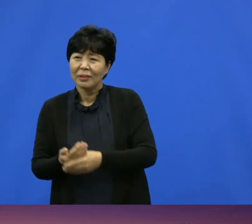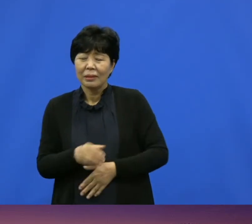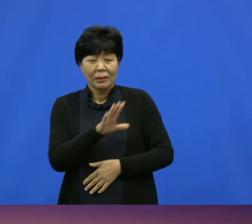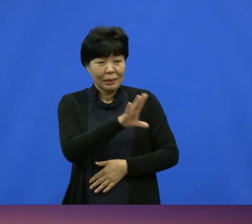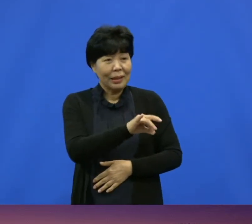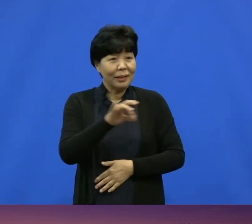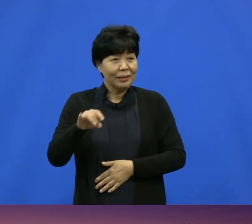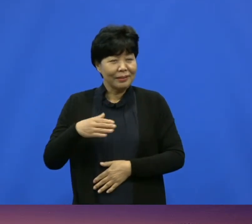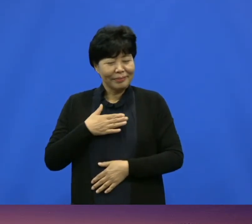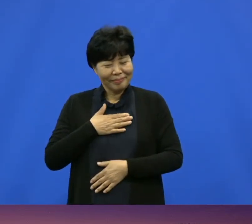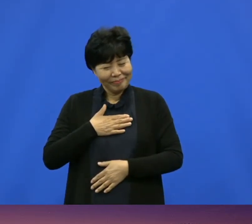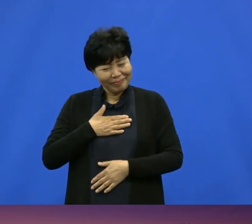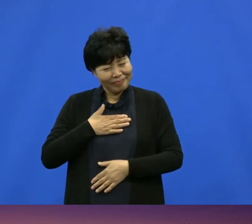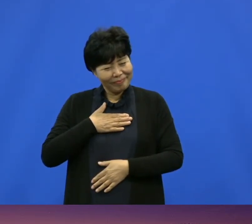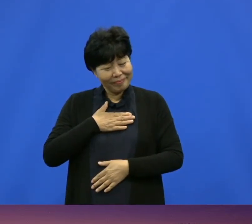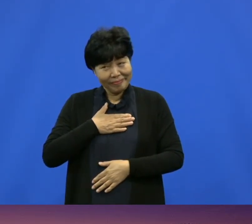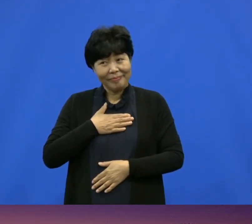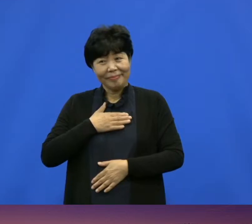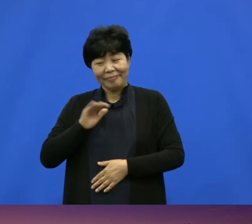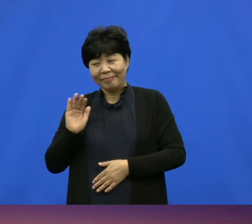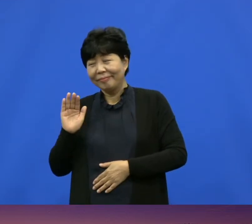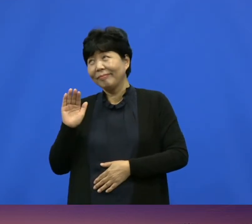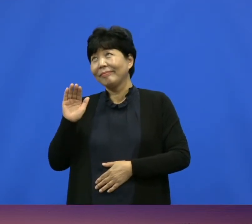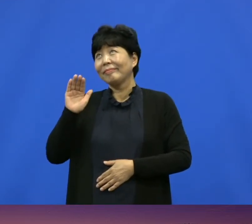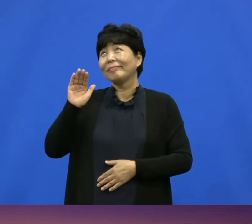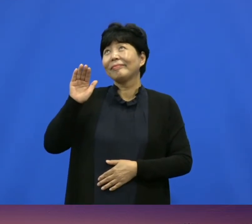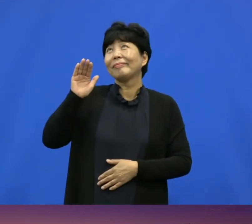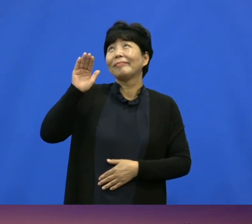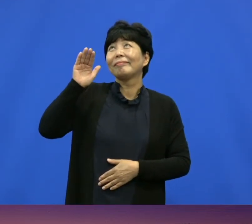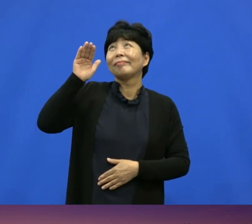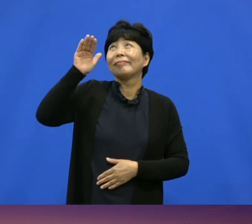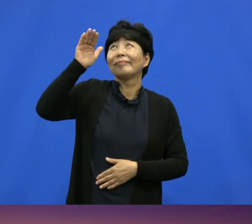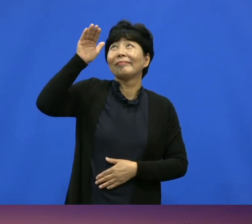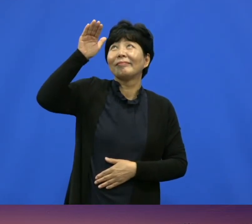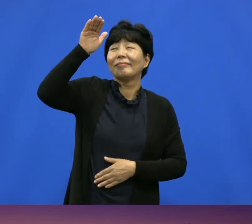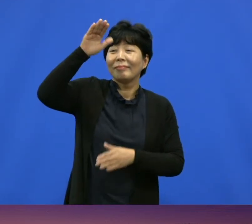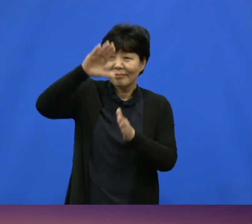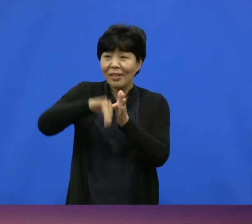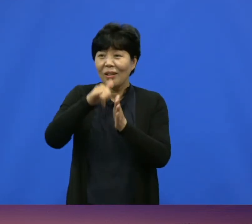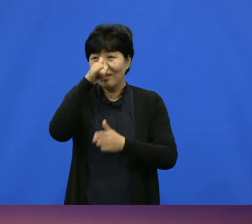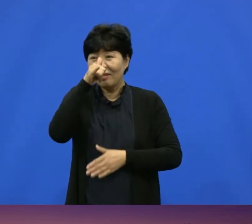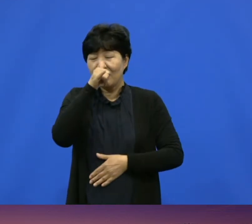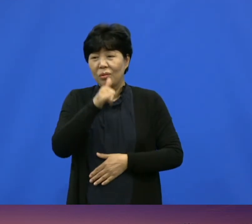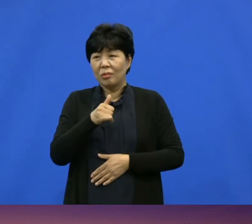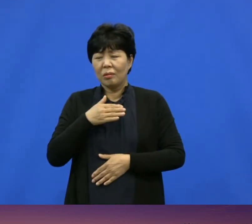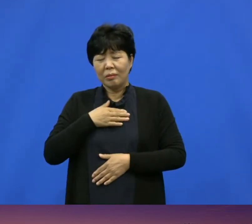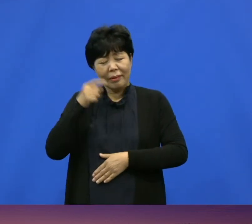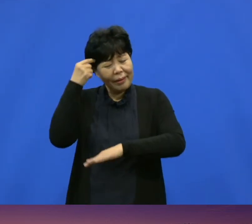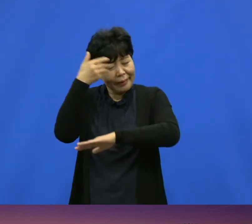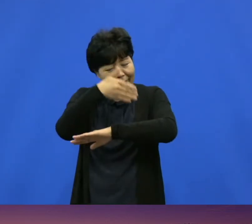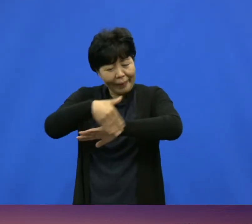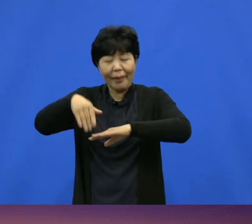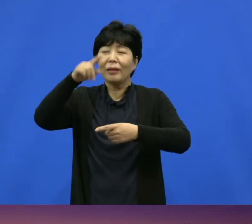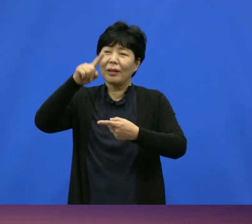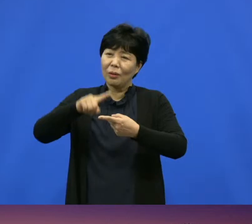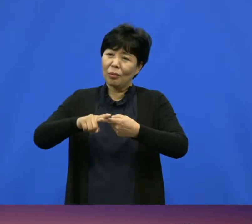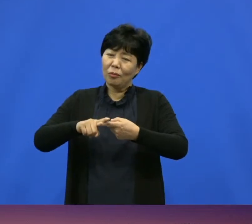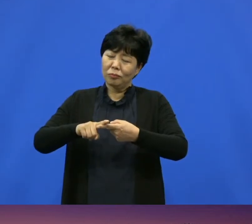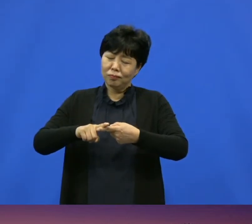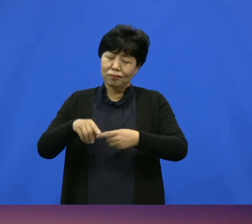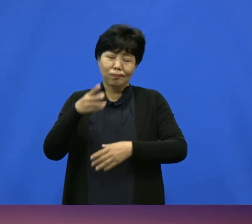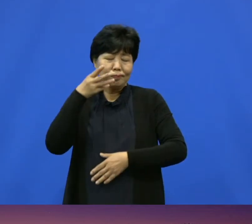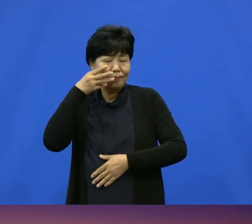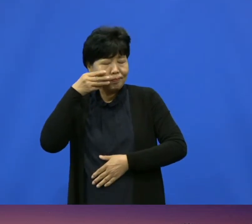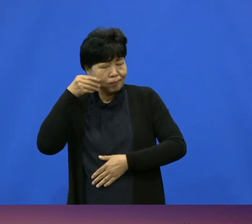좋은 그죠? 이 상승 곡선을 그릴 때가 있어요. 잘 될 때 모든 게 생각하고 계획하는 대로 잘 돌아갈 때 원하고